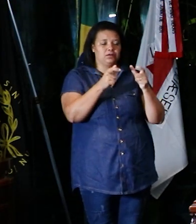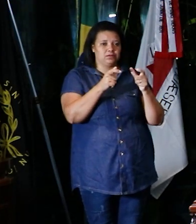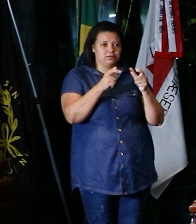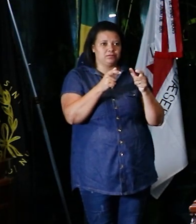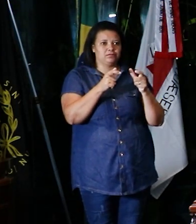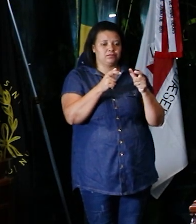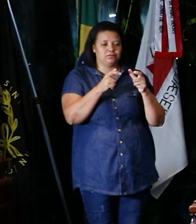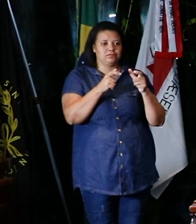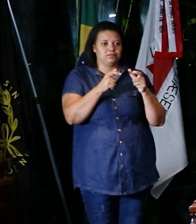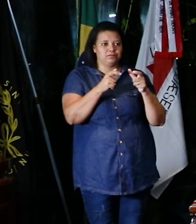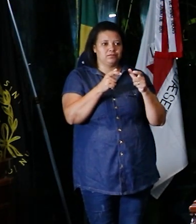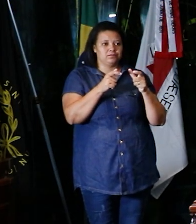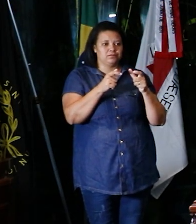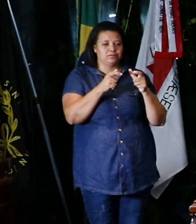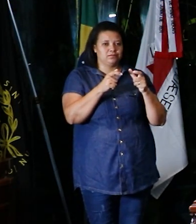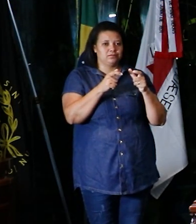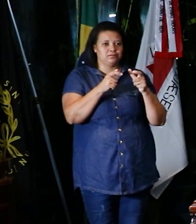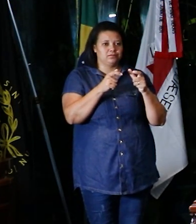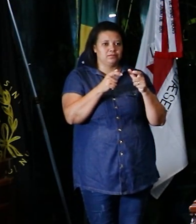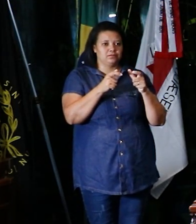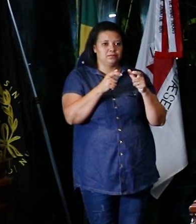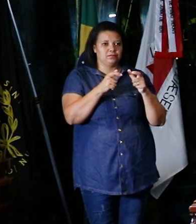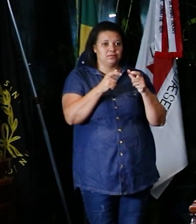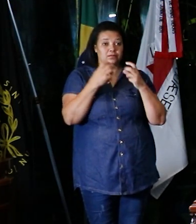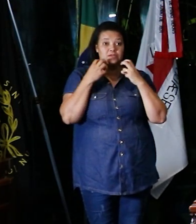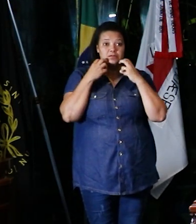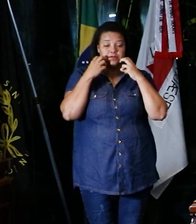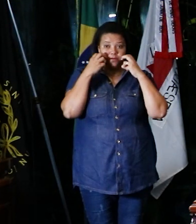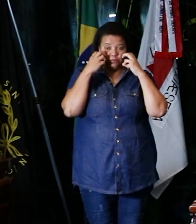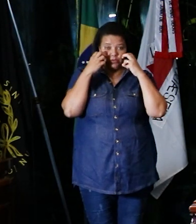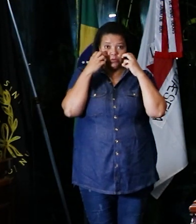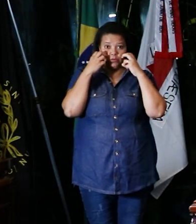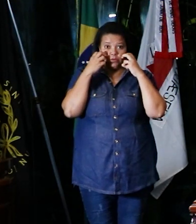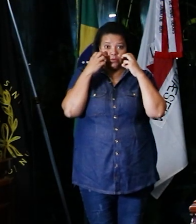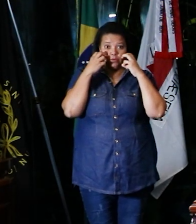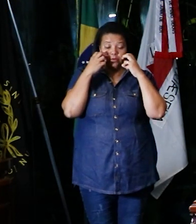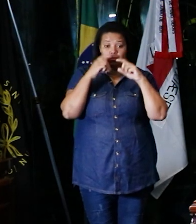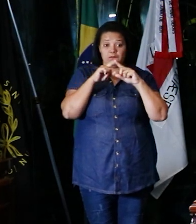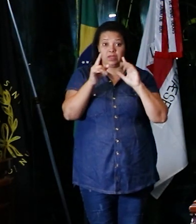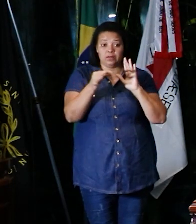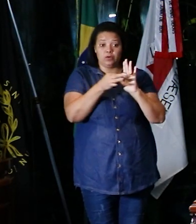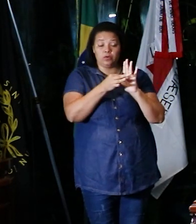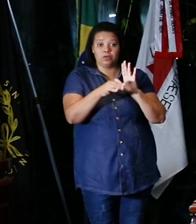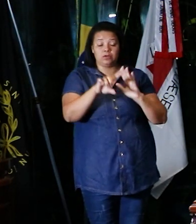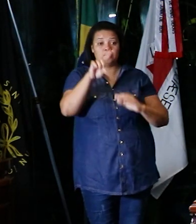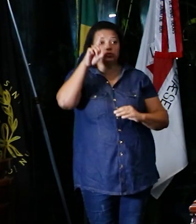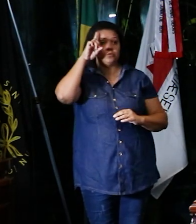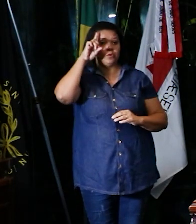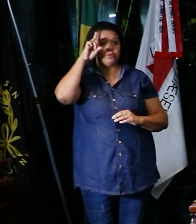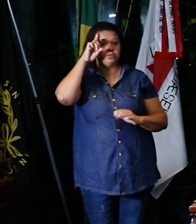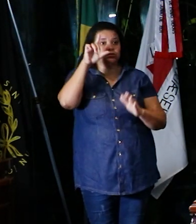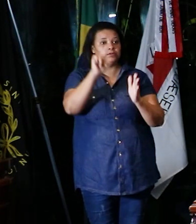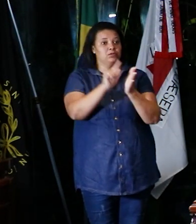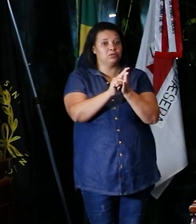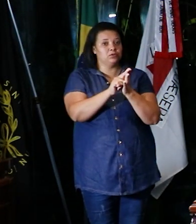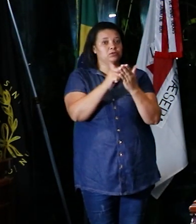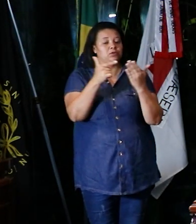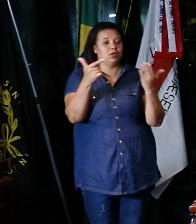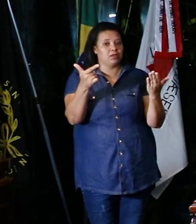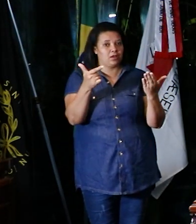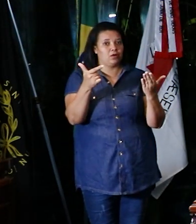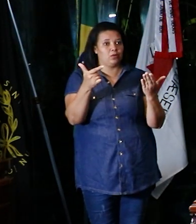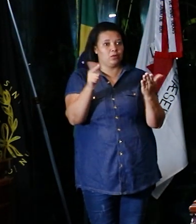que ele é tímido. Ele fez crônica todos os dias nos jornais, e